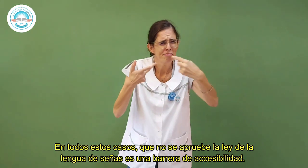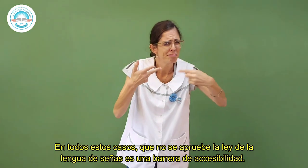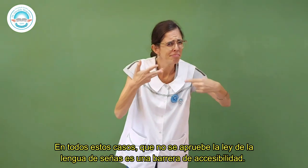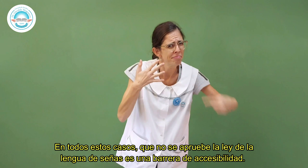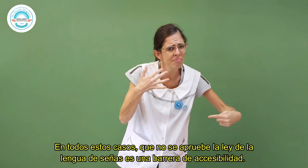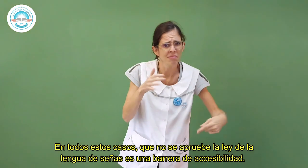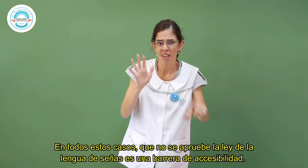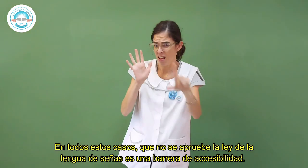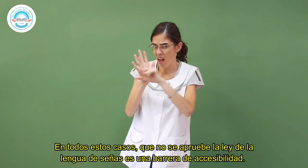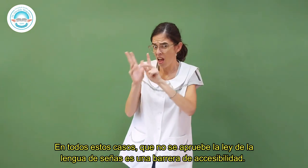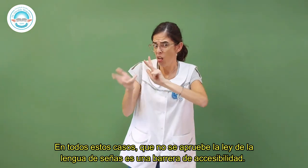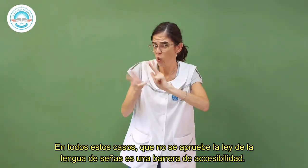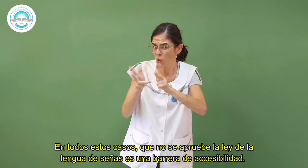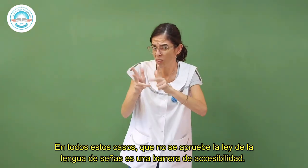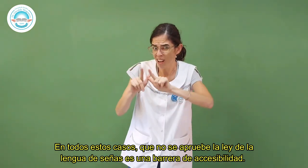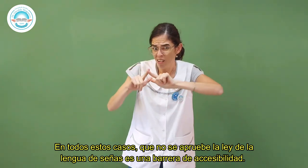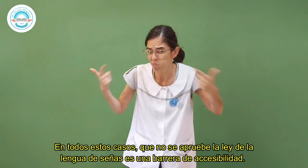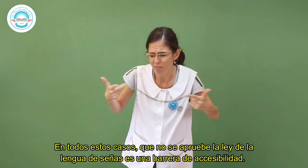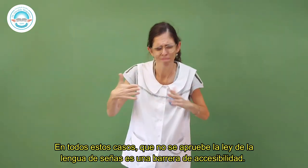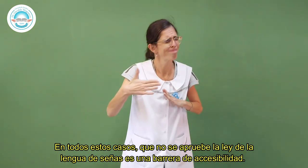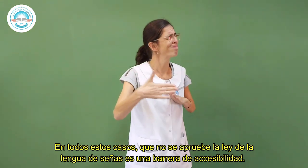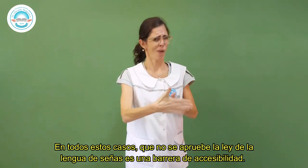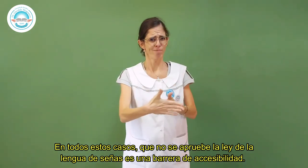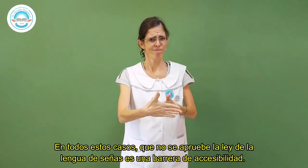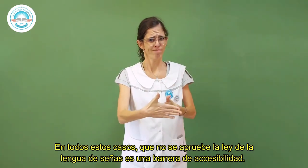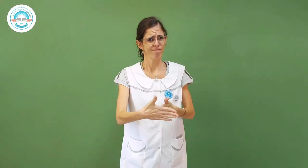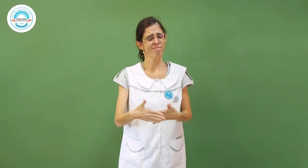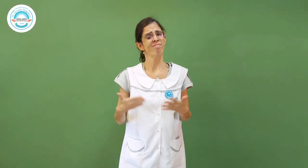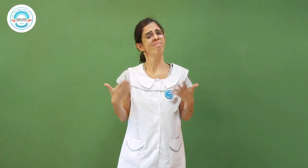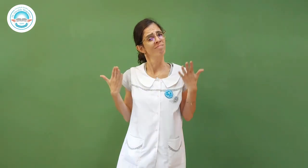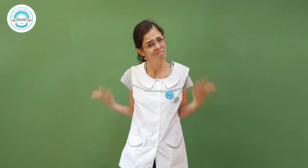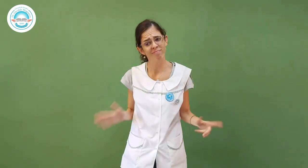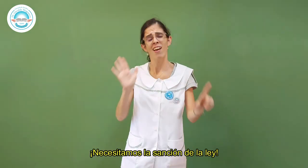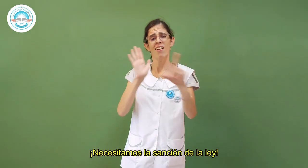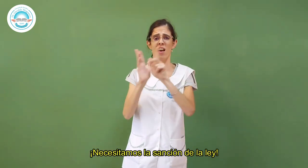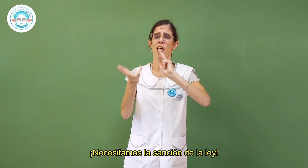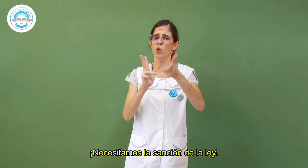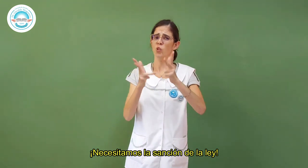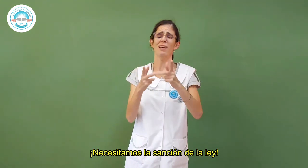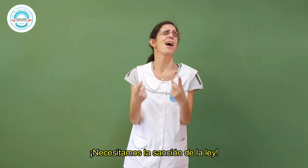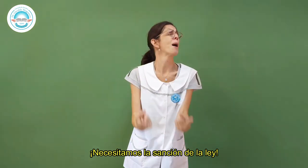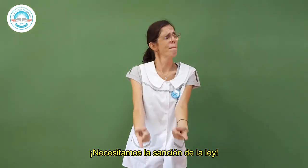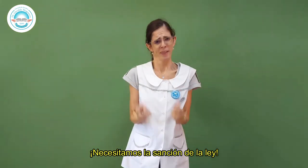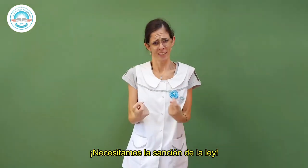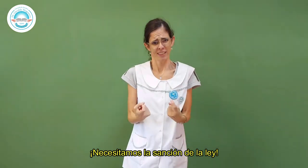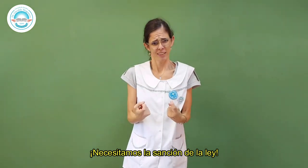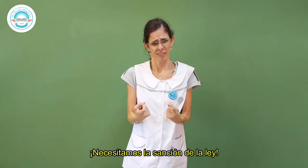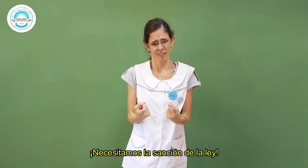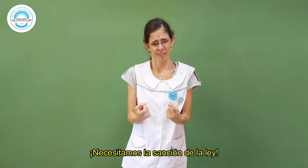comunicarse. En todos estos casos, que no se apruebe la ley de lengua de señas es una barrera de accesibilidad. Necesitamos la sanción de la